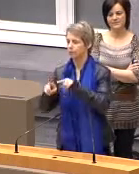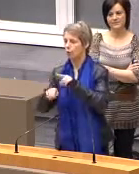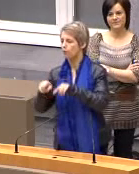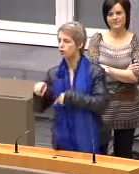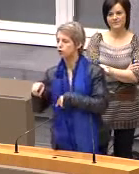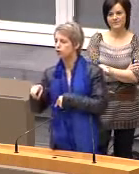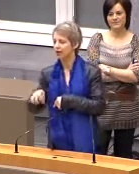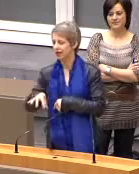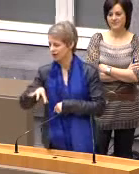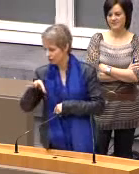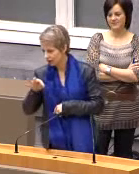u dit ook